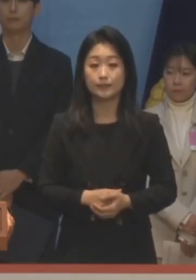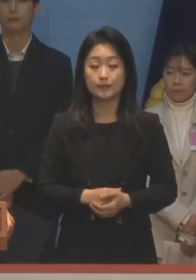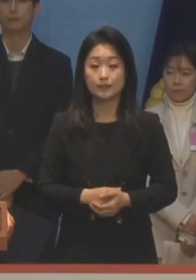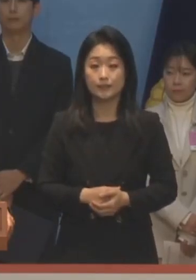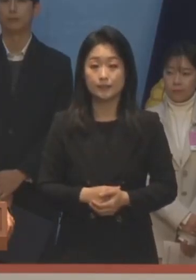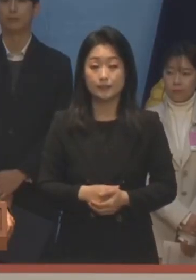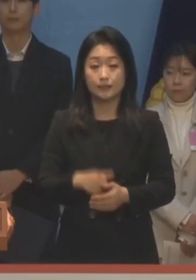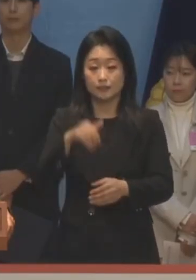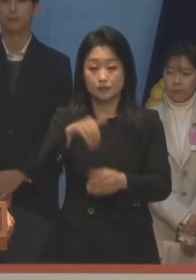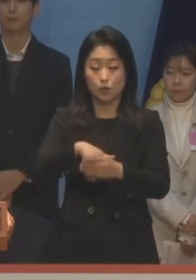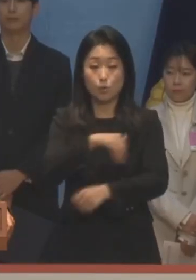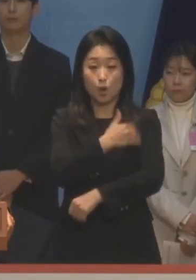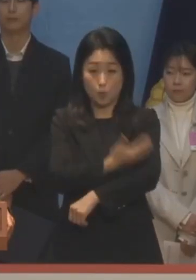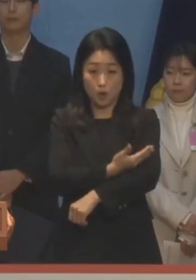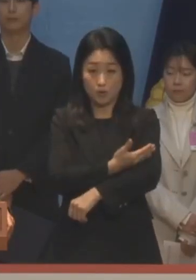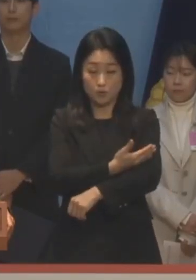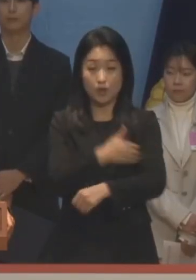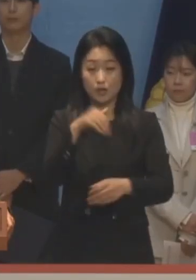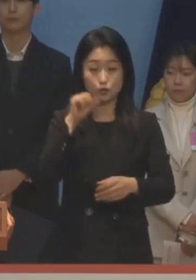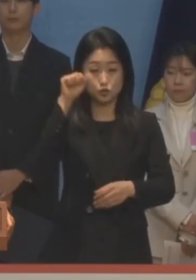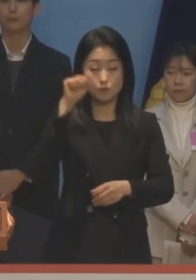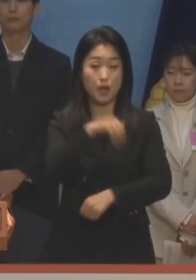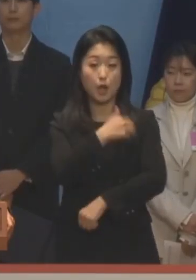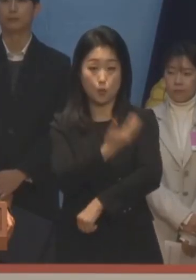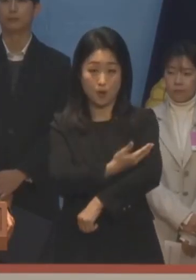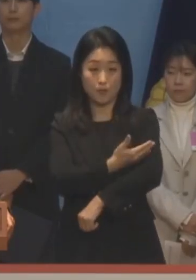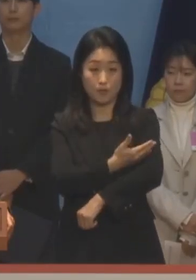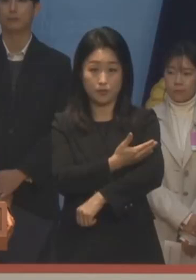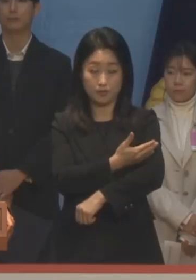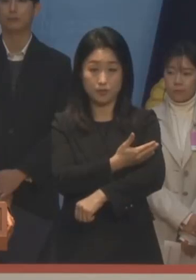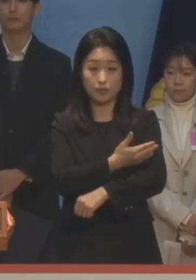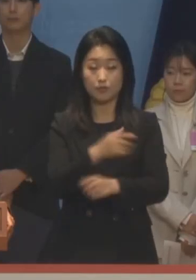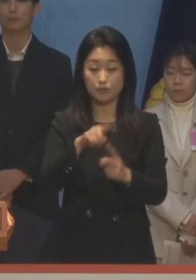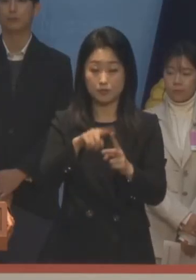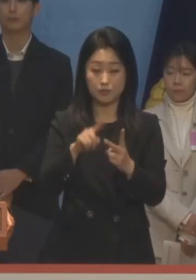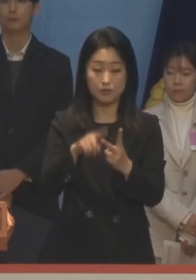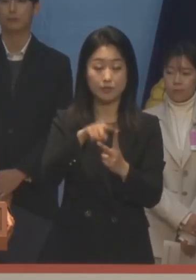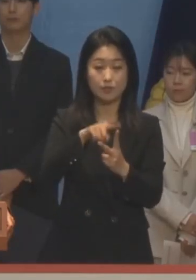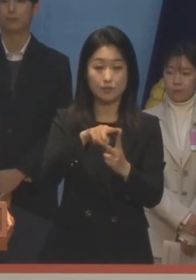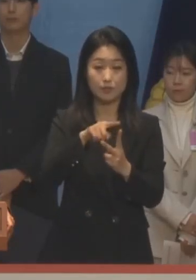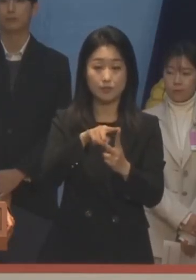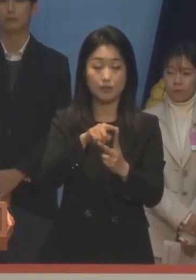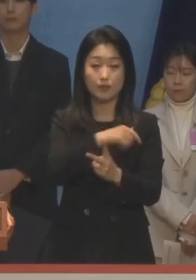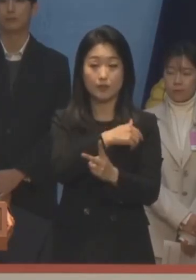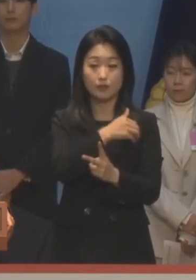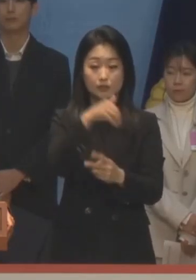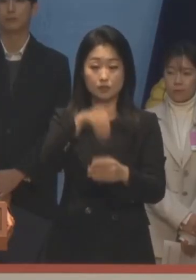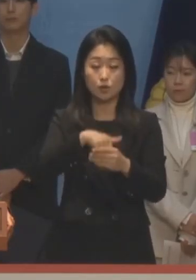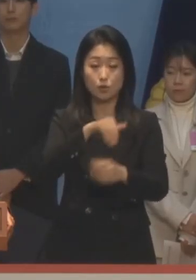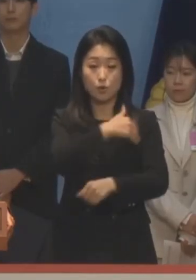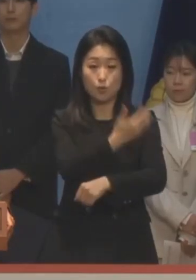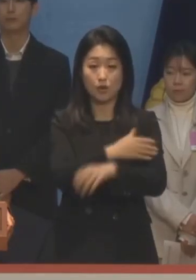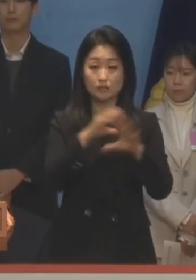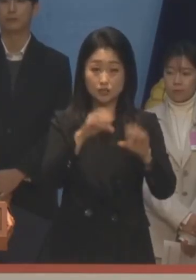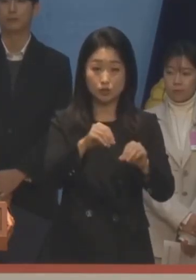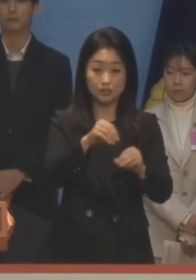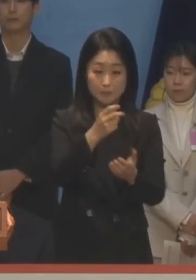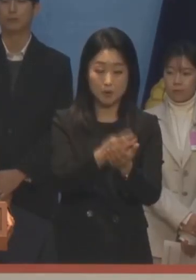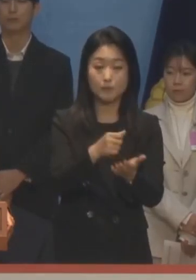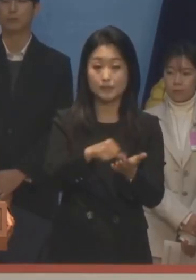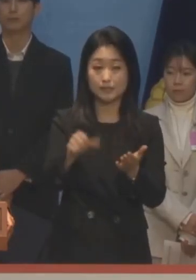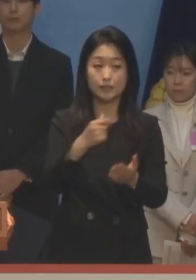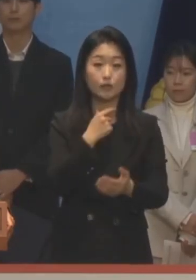공법상의 선고권과 피선고권에서 선고권 정지 규정을 삭제하고자 합니다. 그 외에도